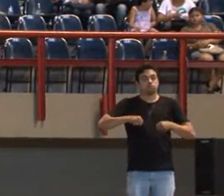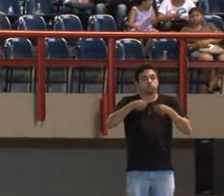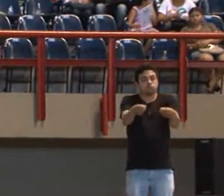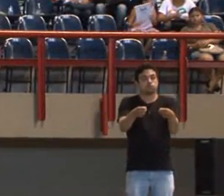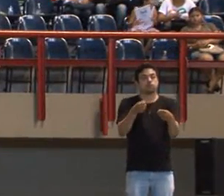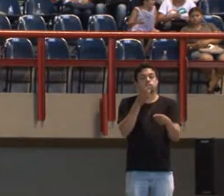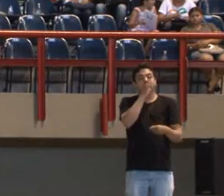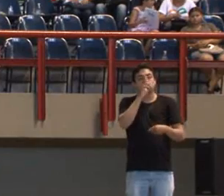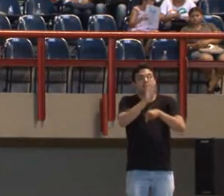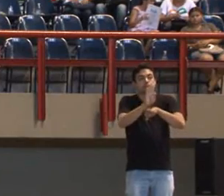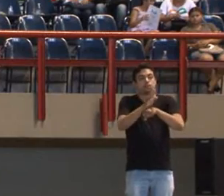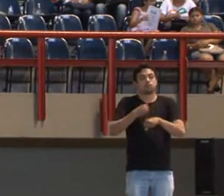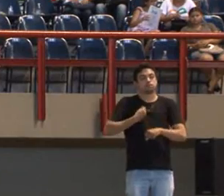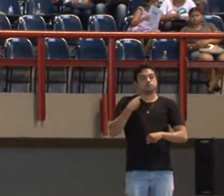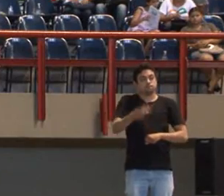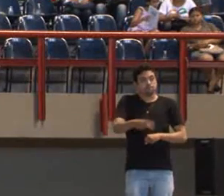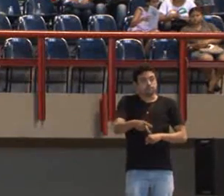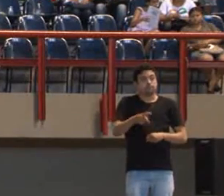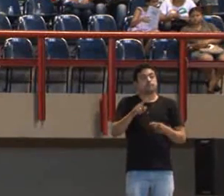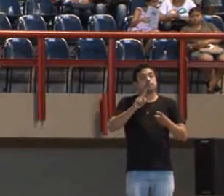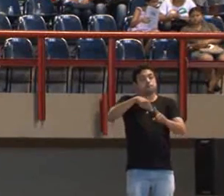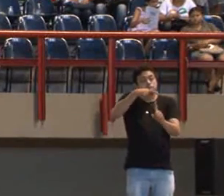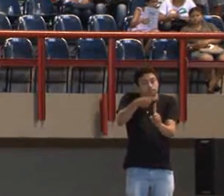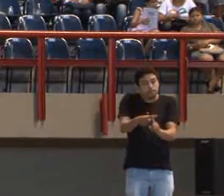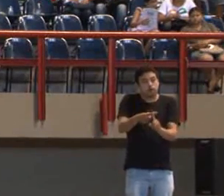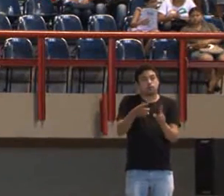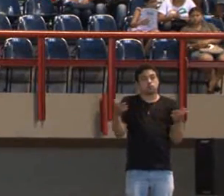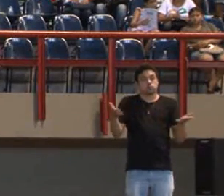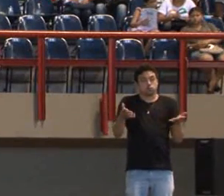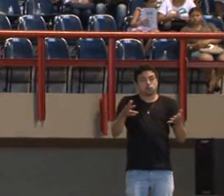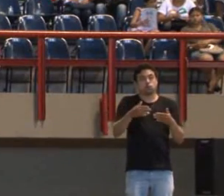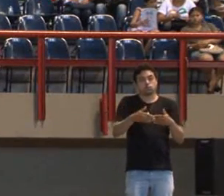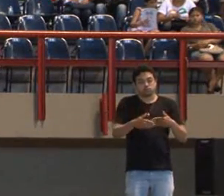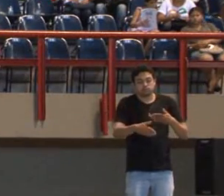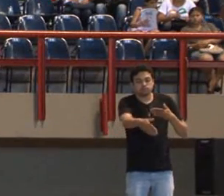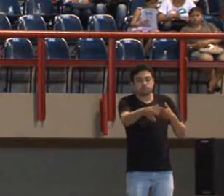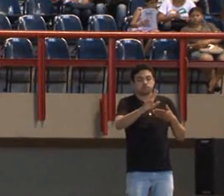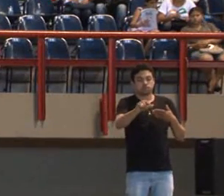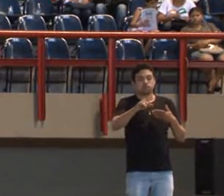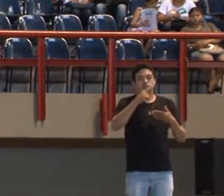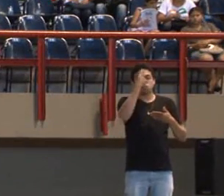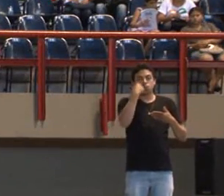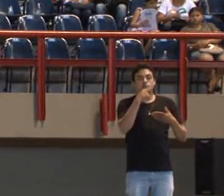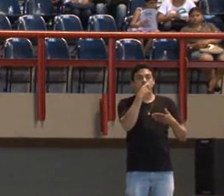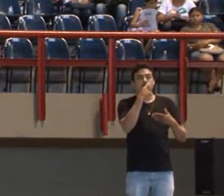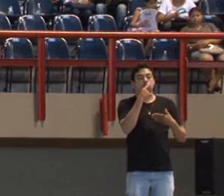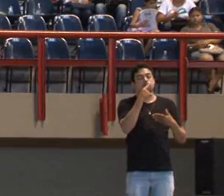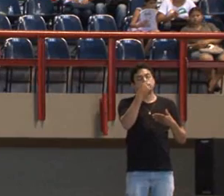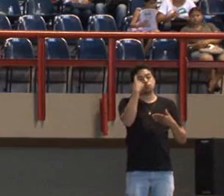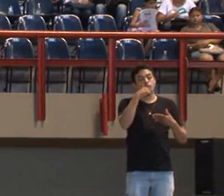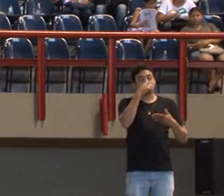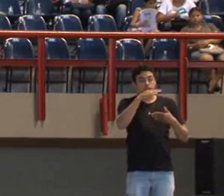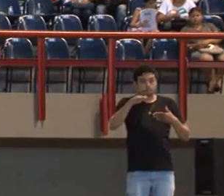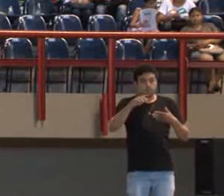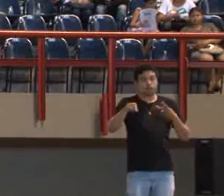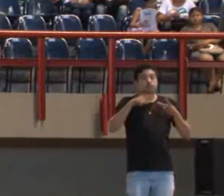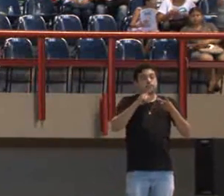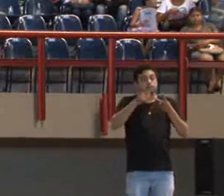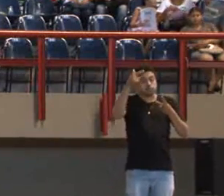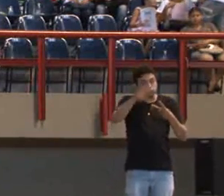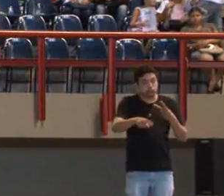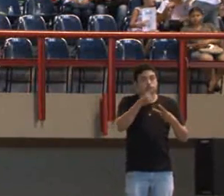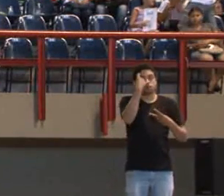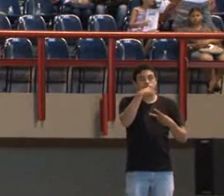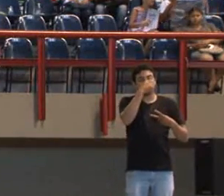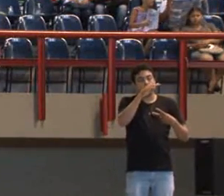domingo à tarde. Agora nós vamos encontrar mais energia para suportar o que vem nessa próxima hora e meia. E depois tem que vencer a si mesmo de novo na hora